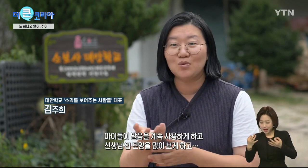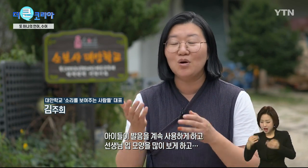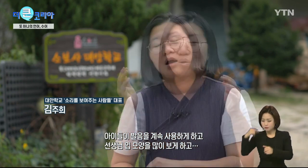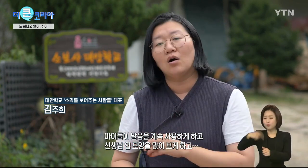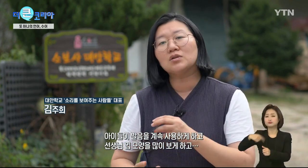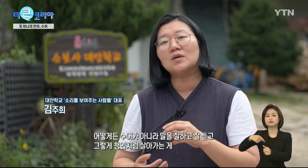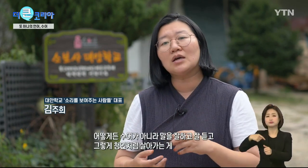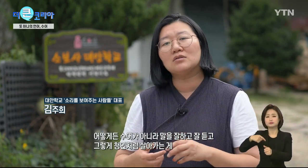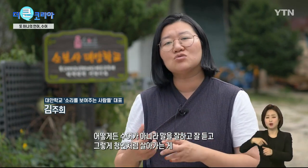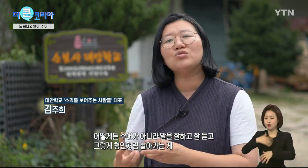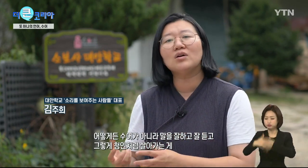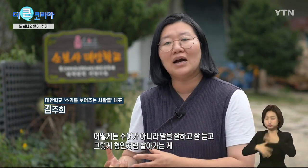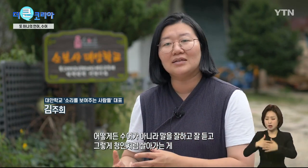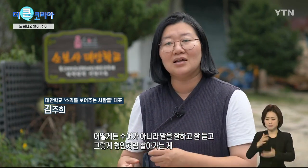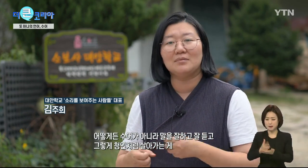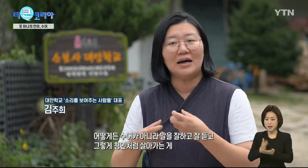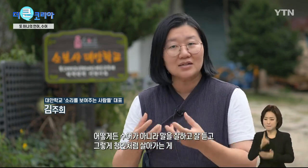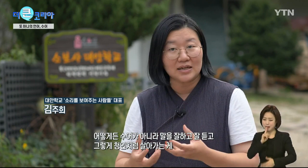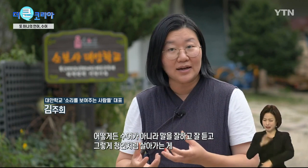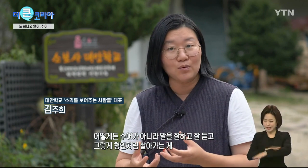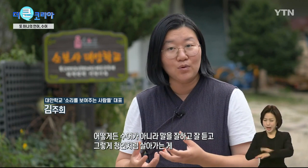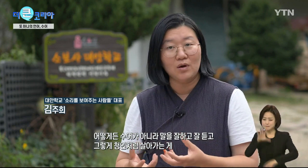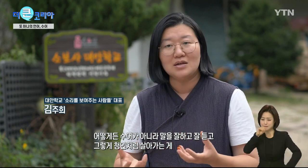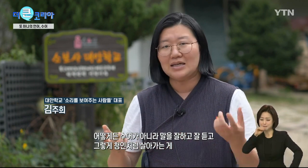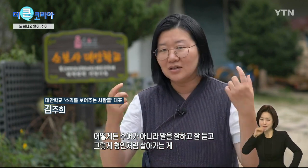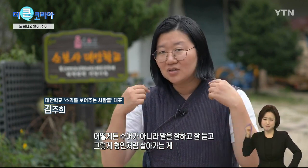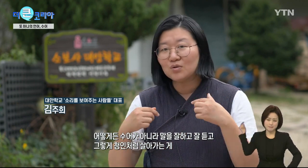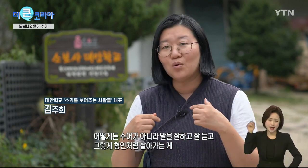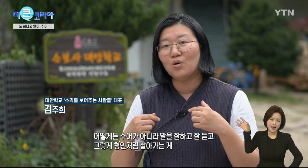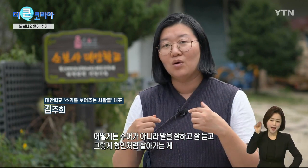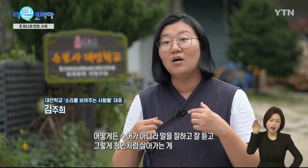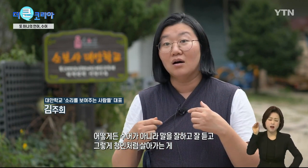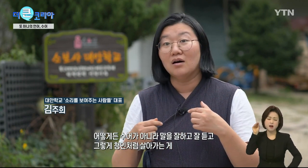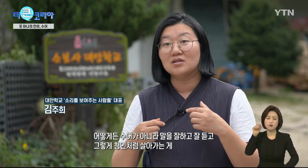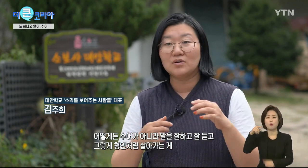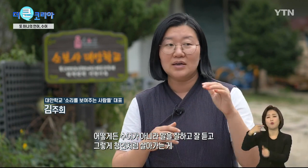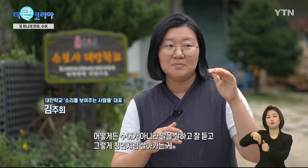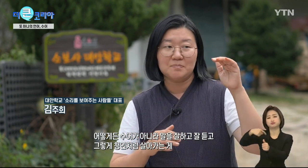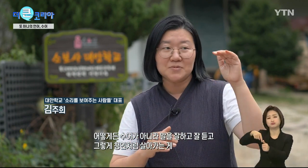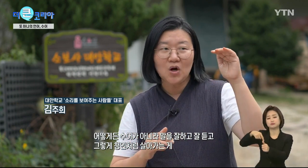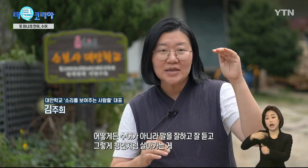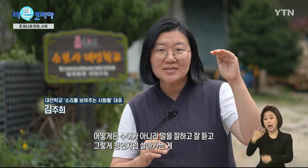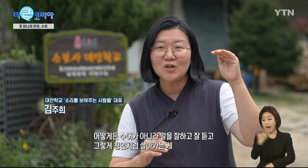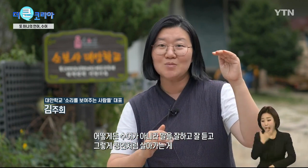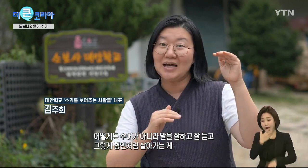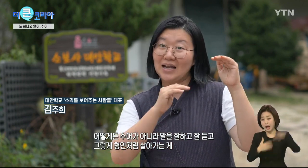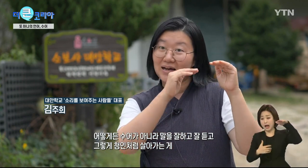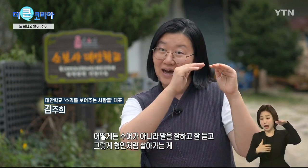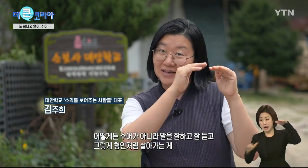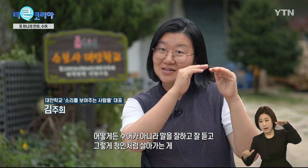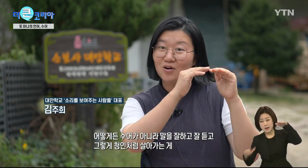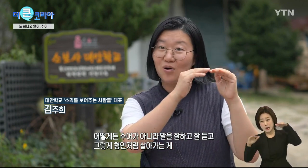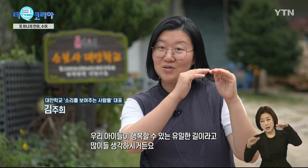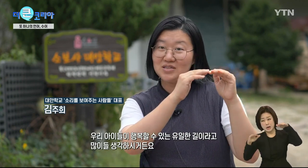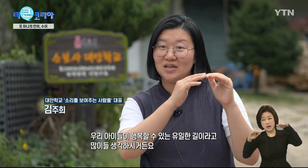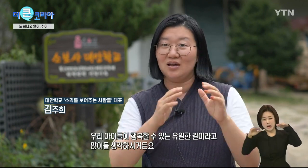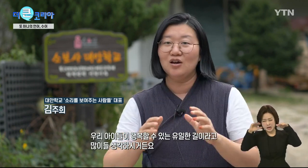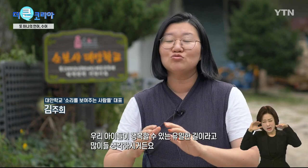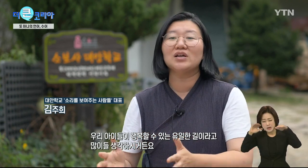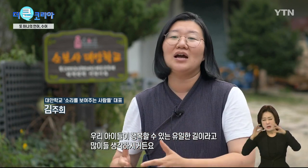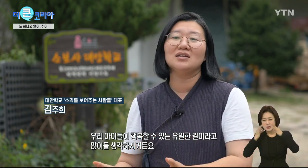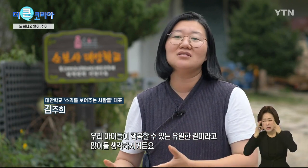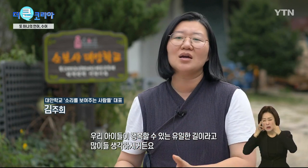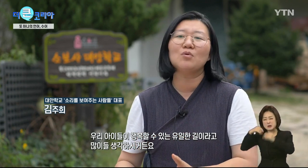보게 하고 어떻게든 수어가 아니라 말을 잘하고 잘 듣고 그렇게 청인처럼 살아가는